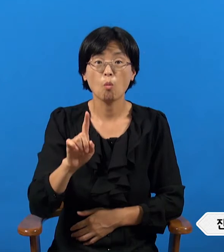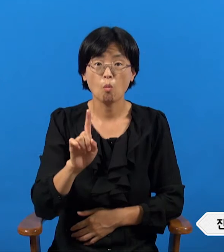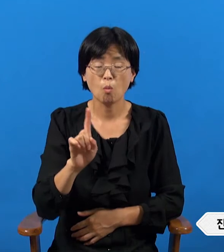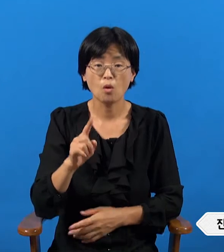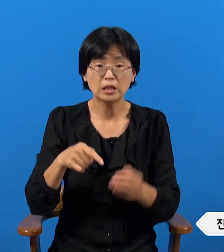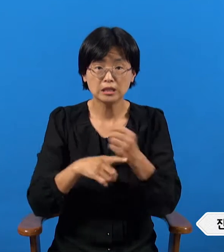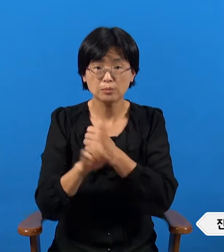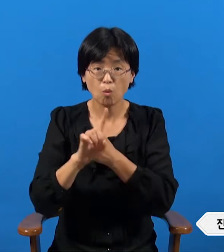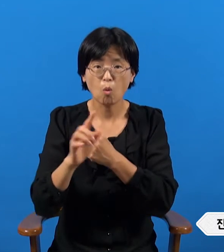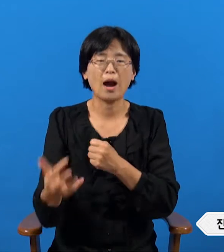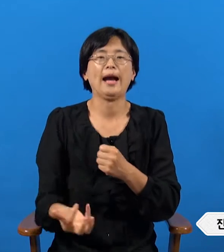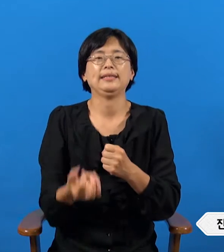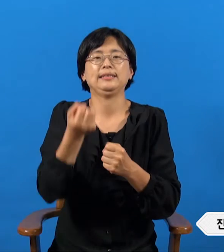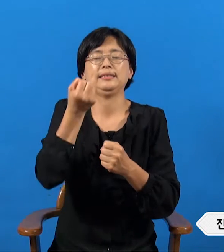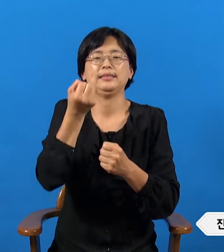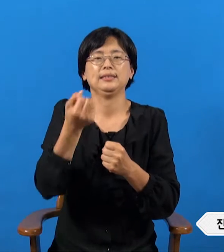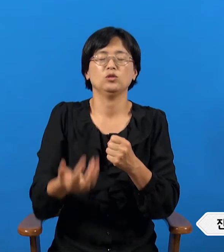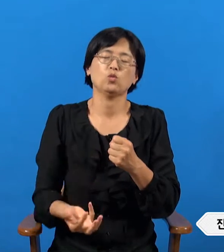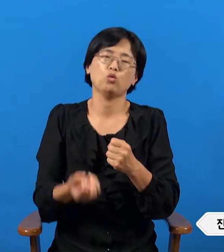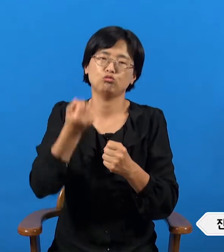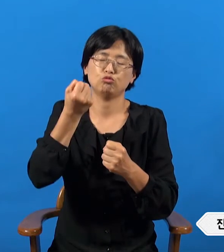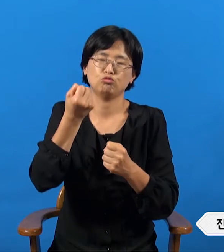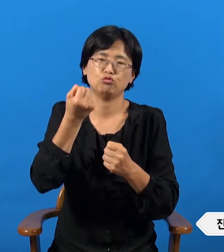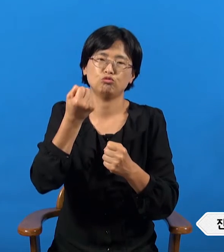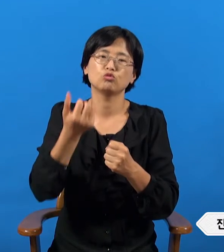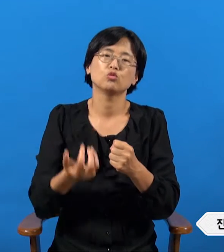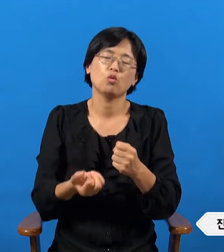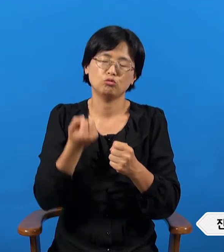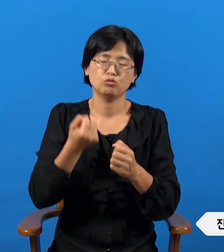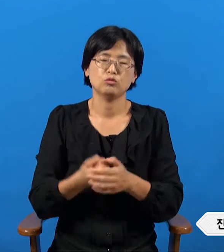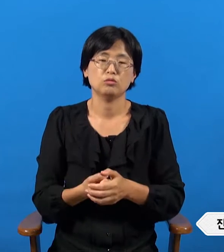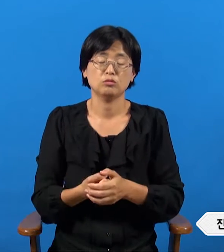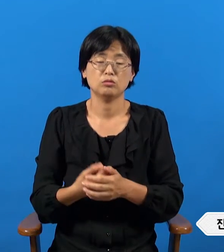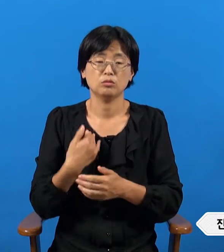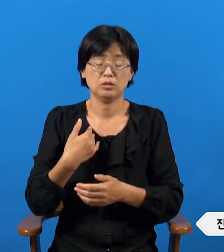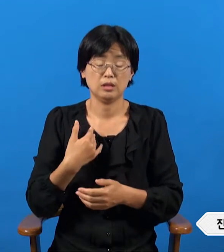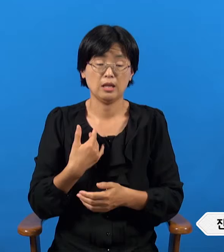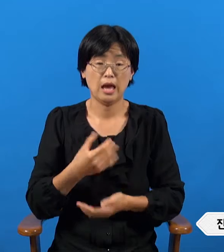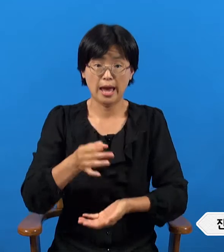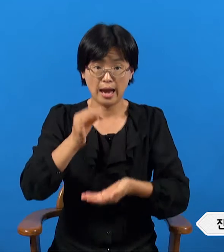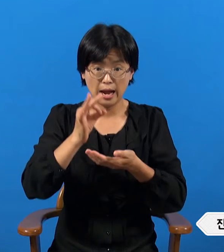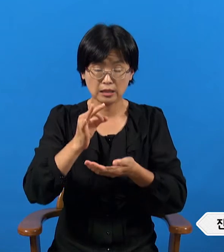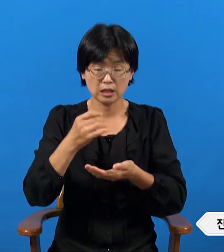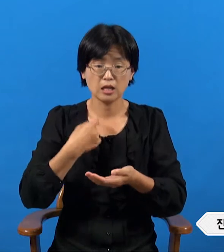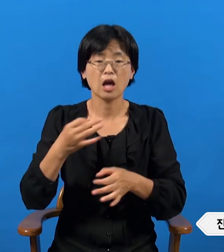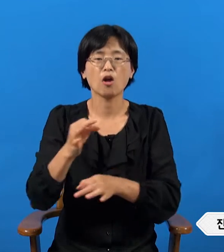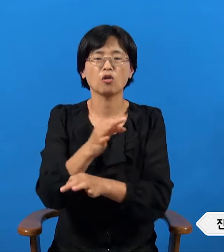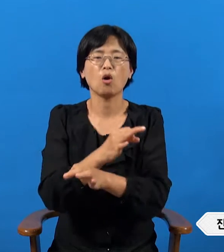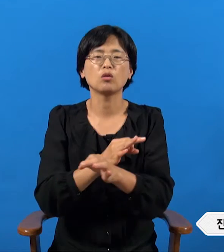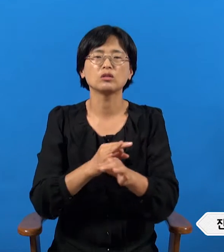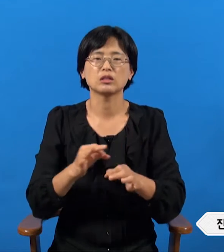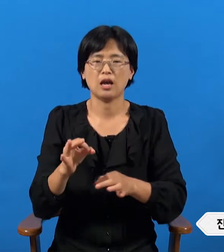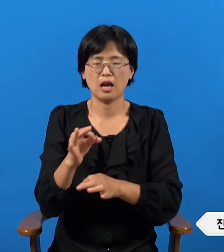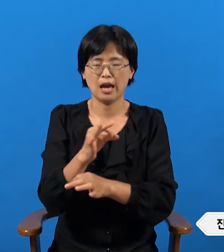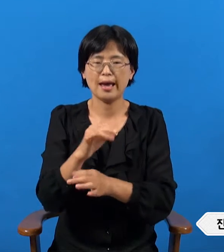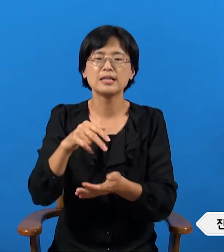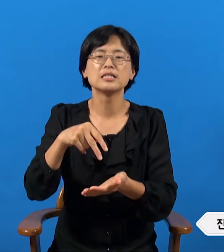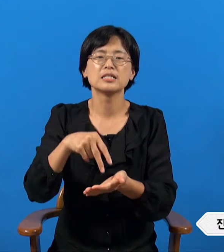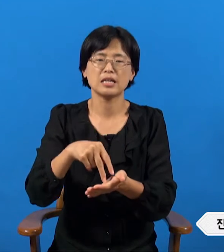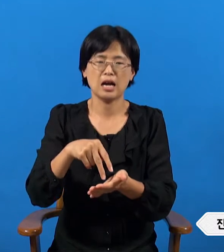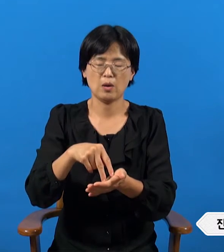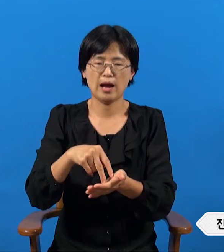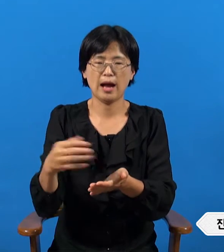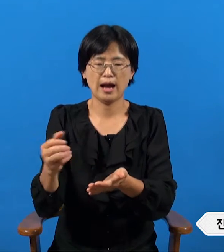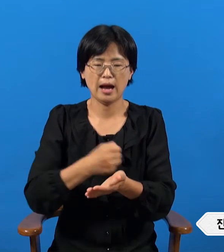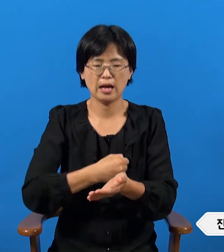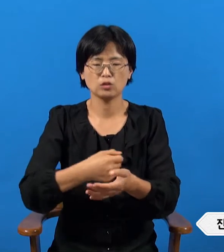소유하고 있느냐로 사람들은 우리를 평가합니다. 나의 존재 가치가 나의 경제적 여유를